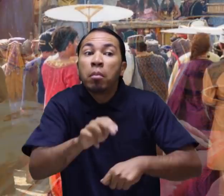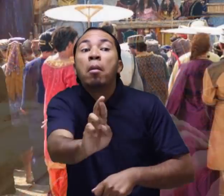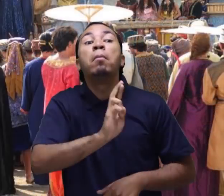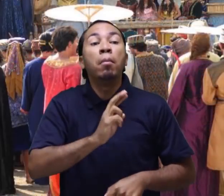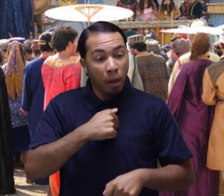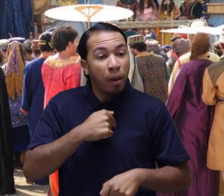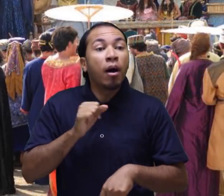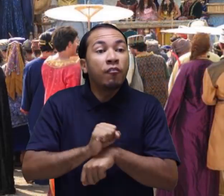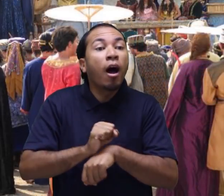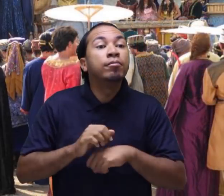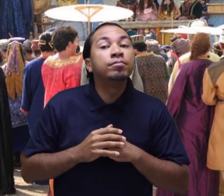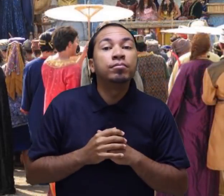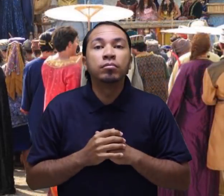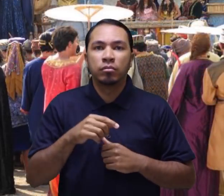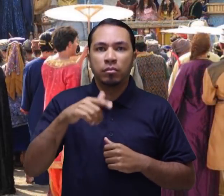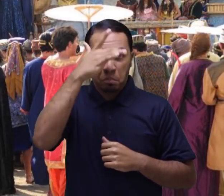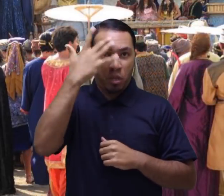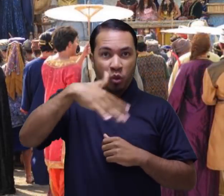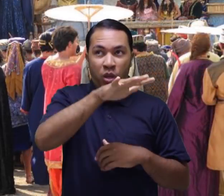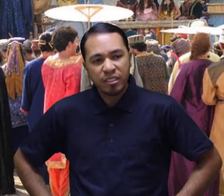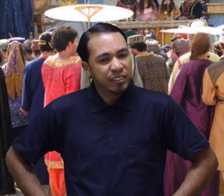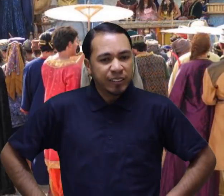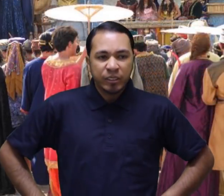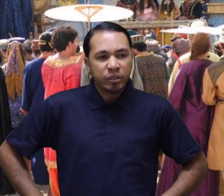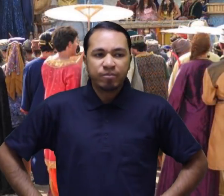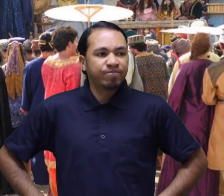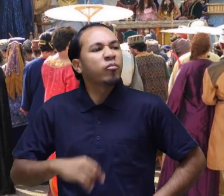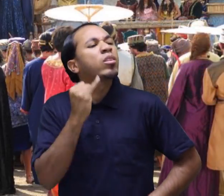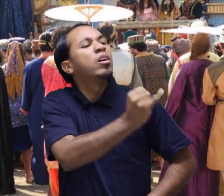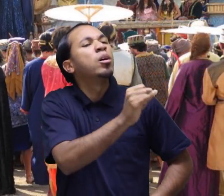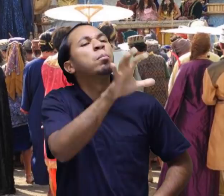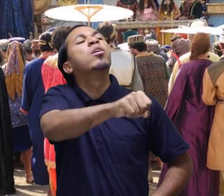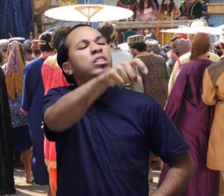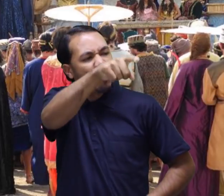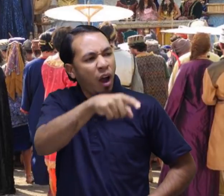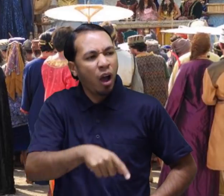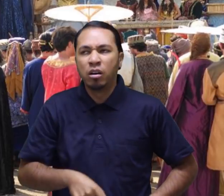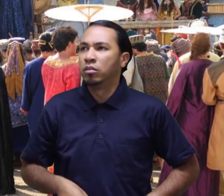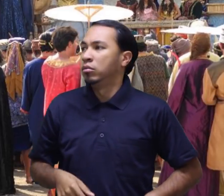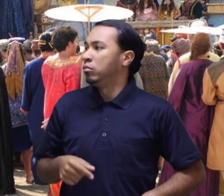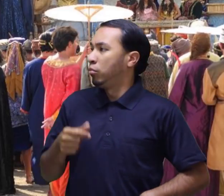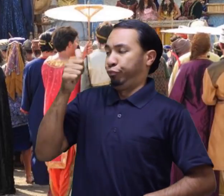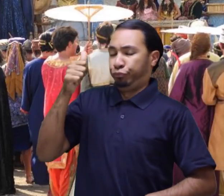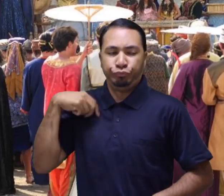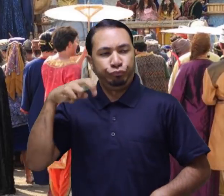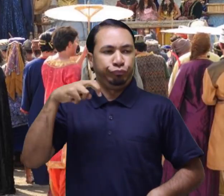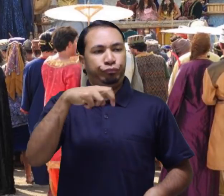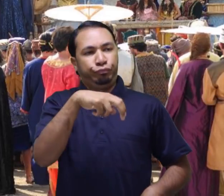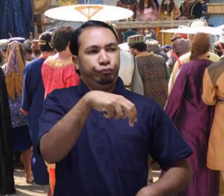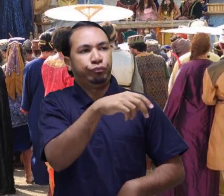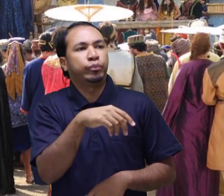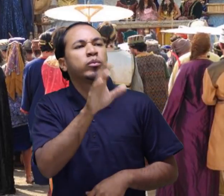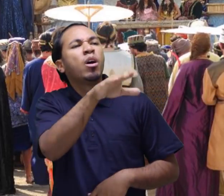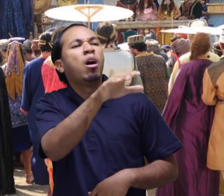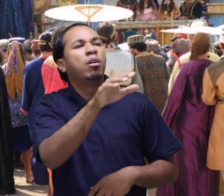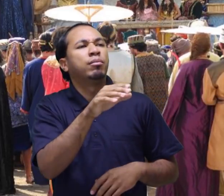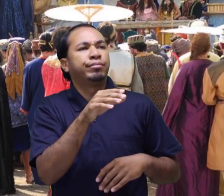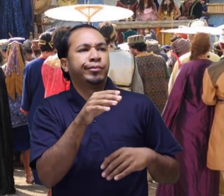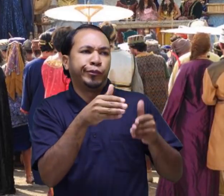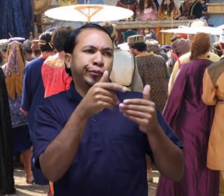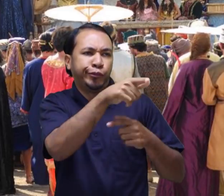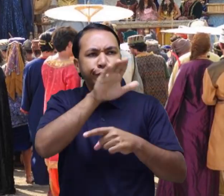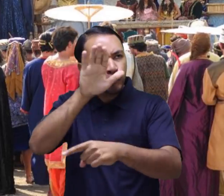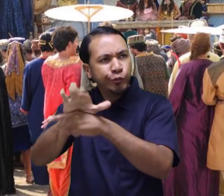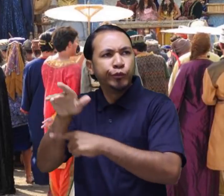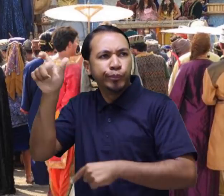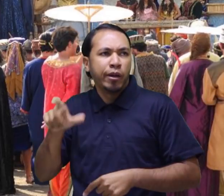rei indagou as pessoas a explicarem o significado daquele sonho. Então, alguém se lembrou de Daniel.